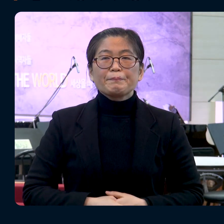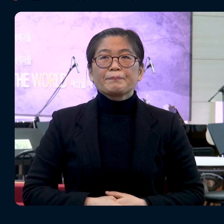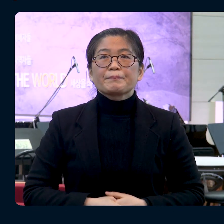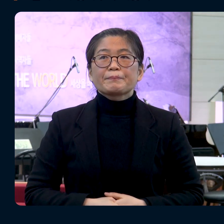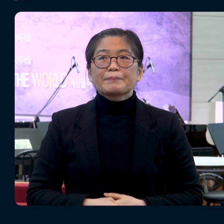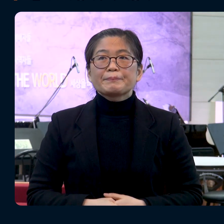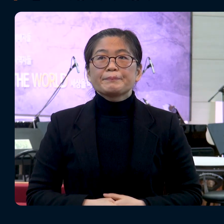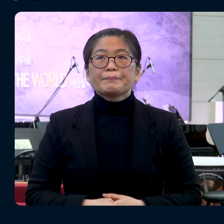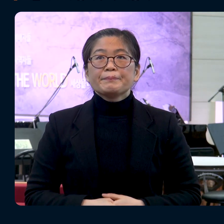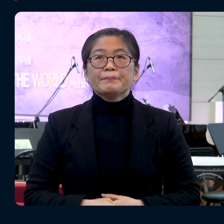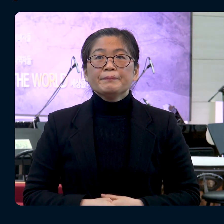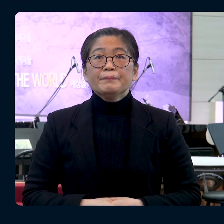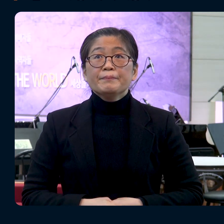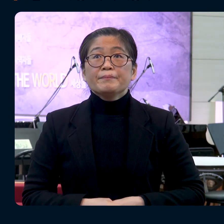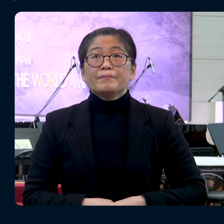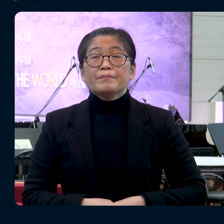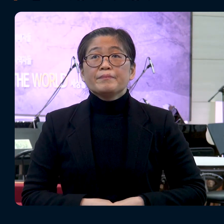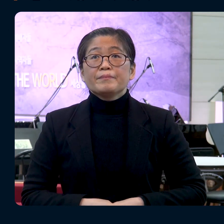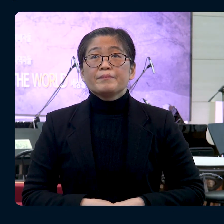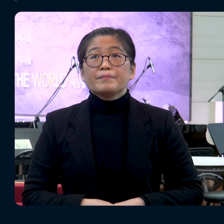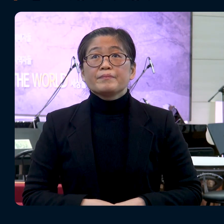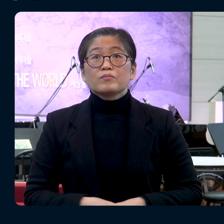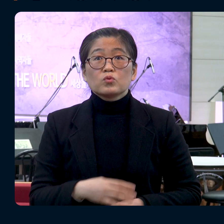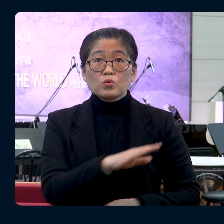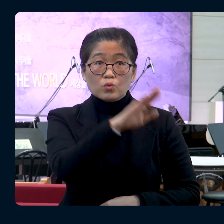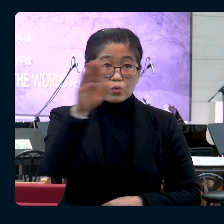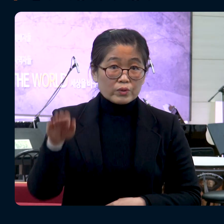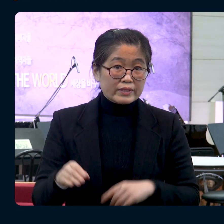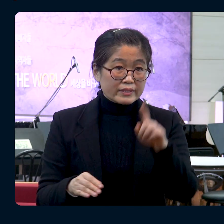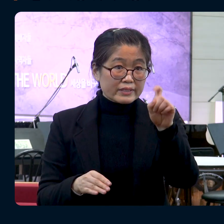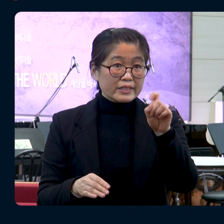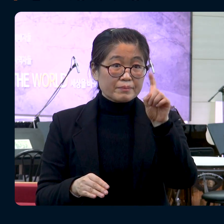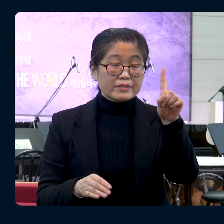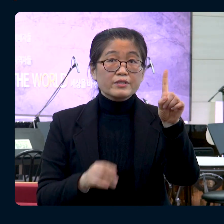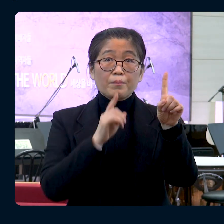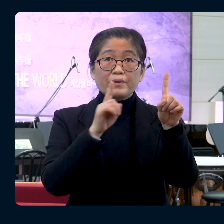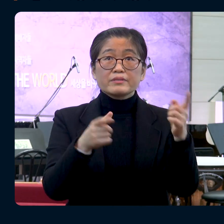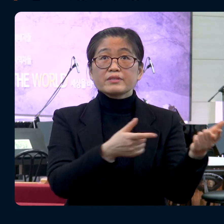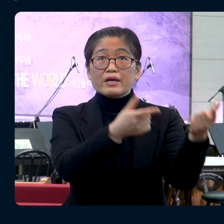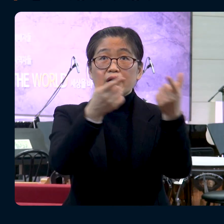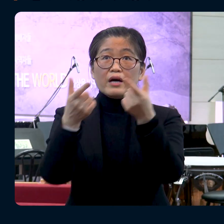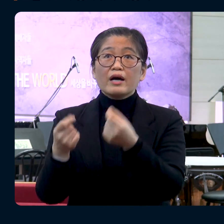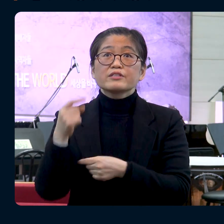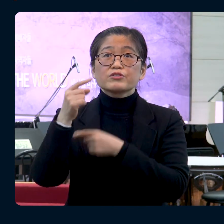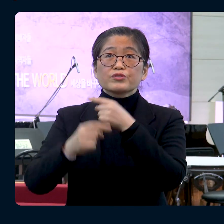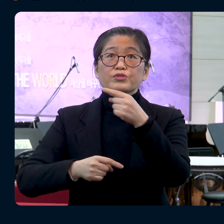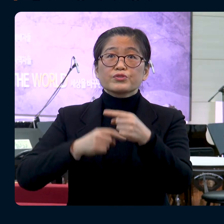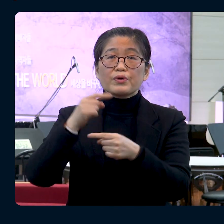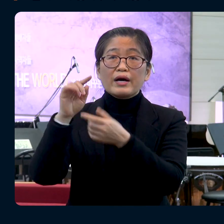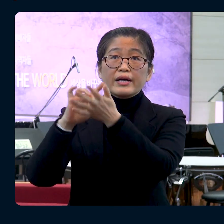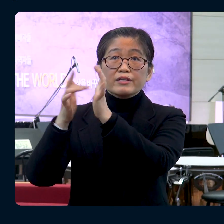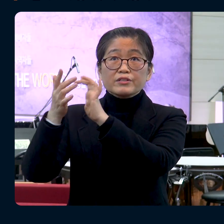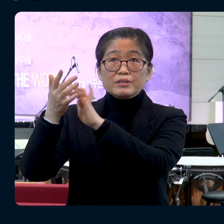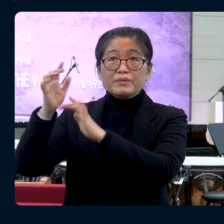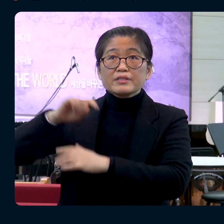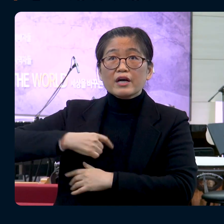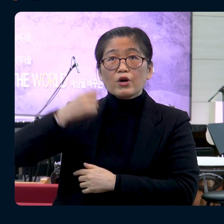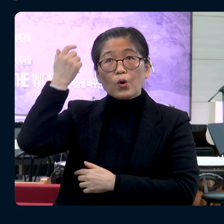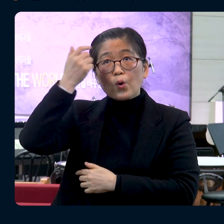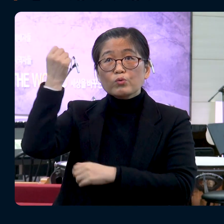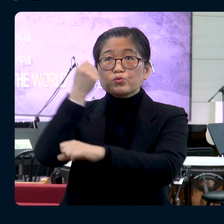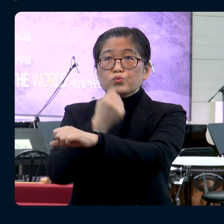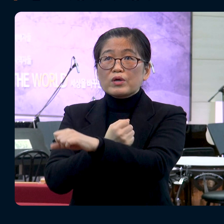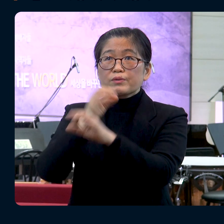의로운 종, 비전의 사람은 하늘의 만족을 누리는 사람입니다. 우리 11절 말씀을 함께 읽겠습니다. 11절 같이